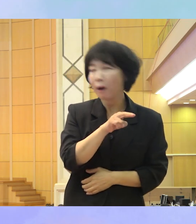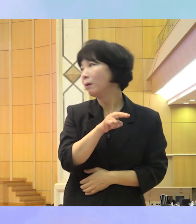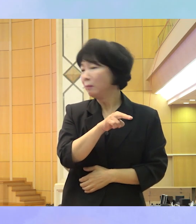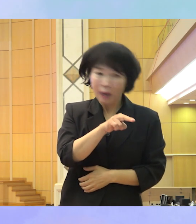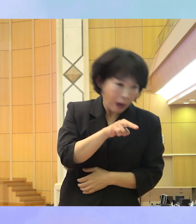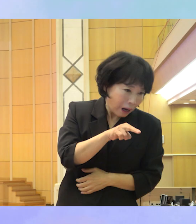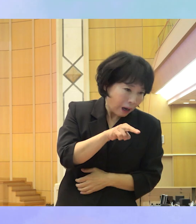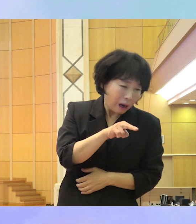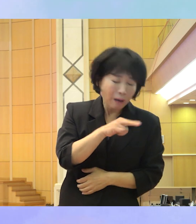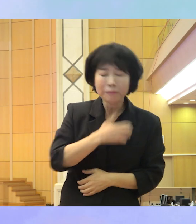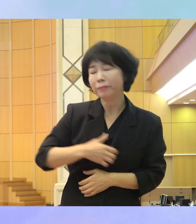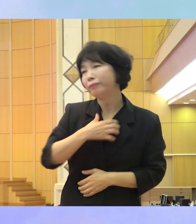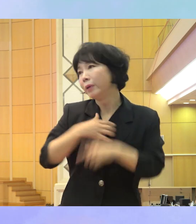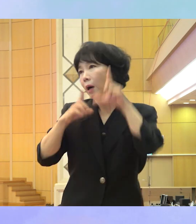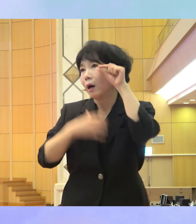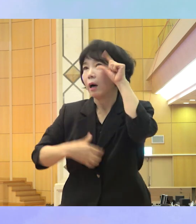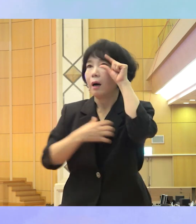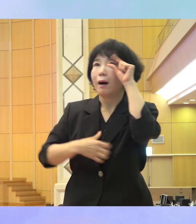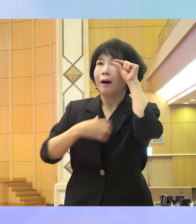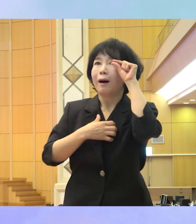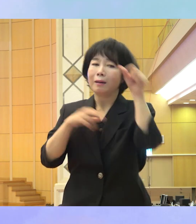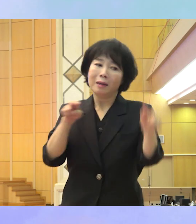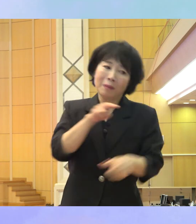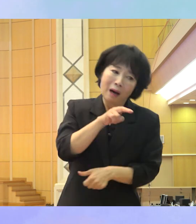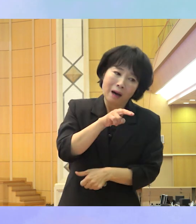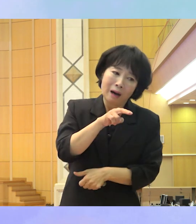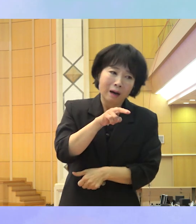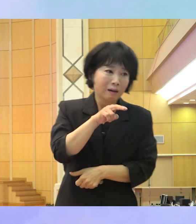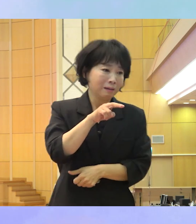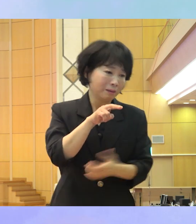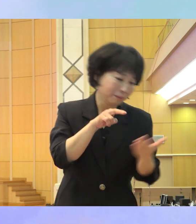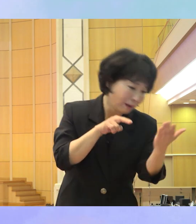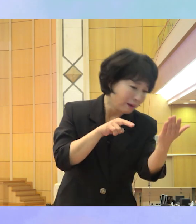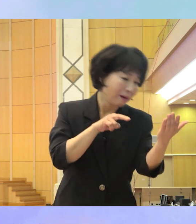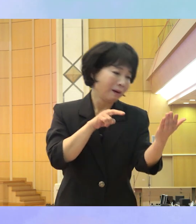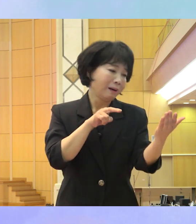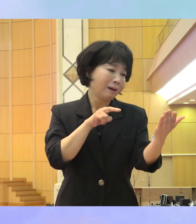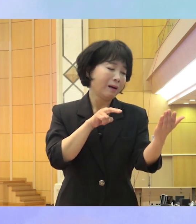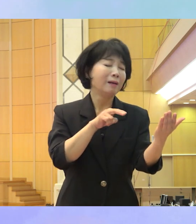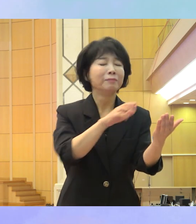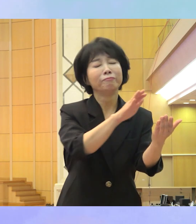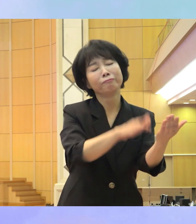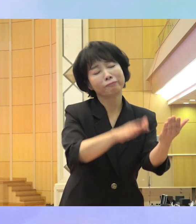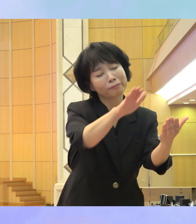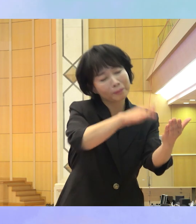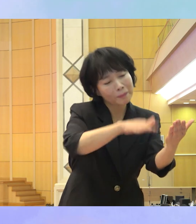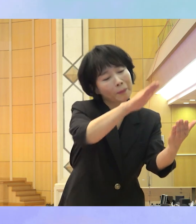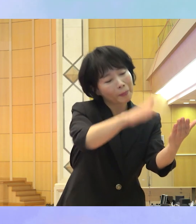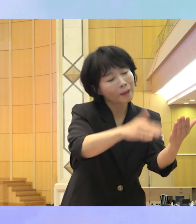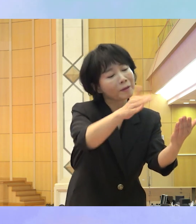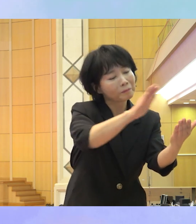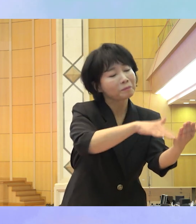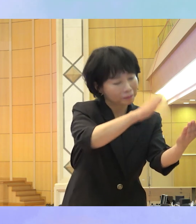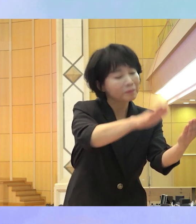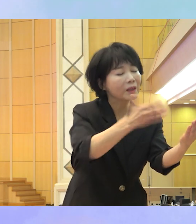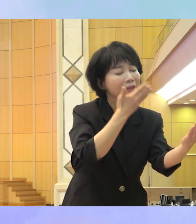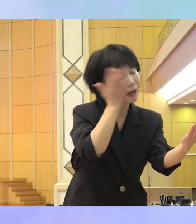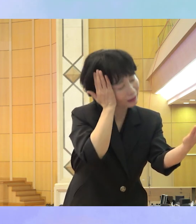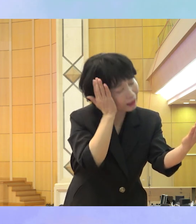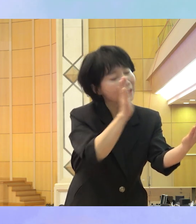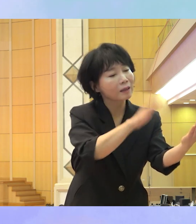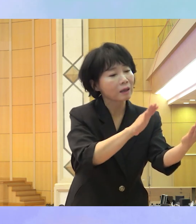자지 못하고 아들을 쳐다보다가 아들을 쓰다듬다가